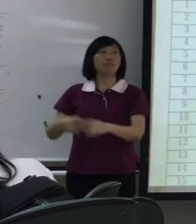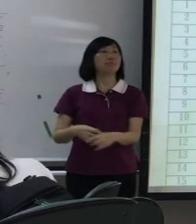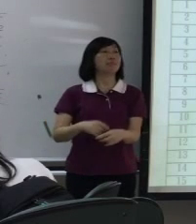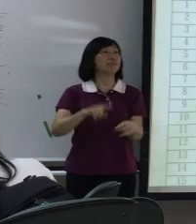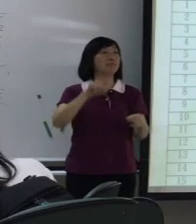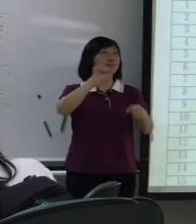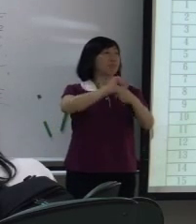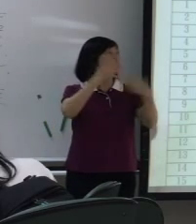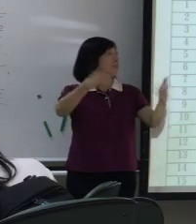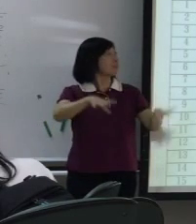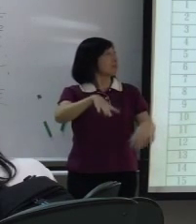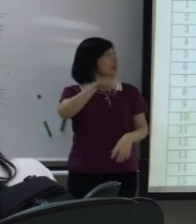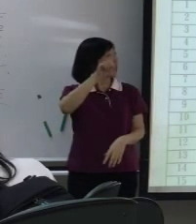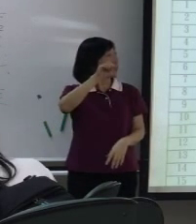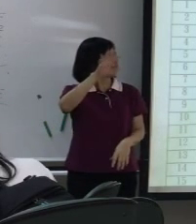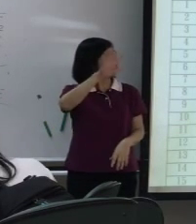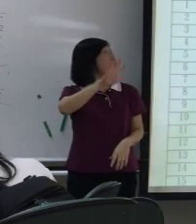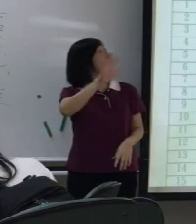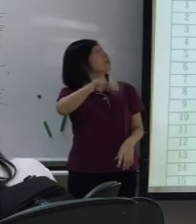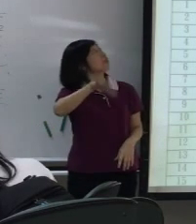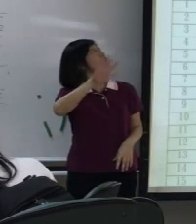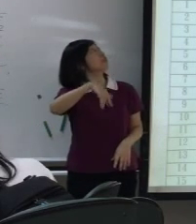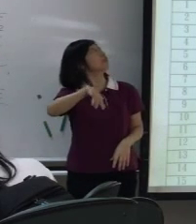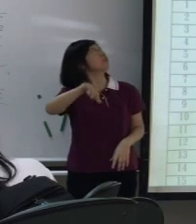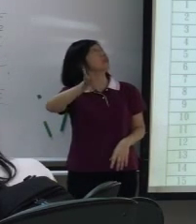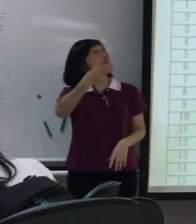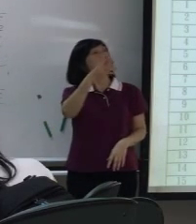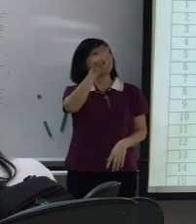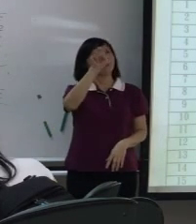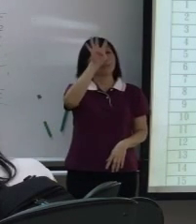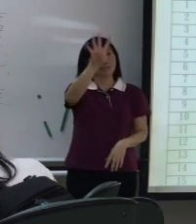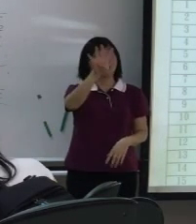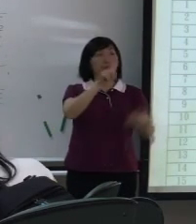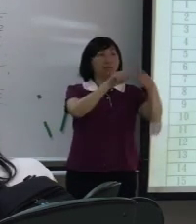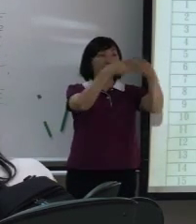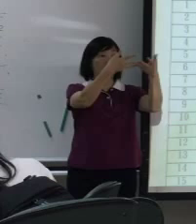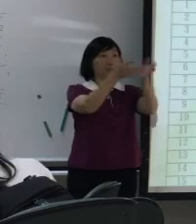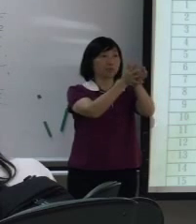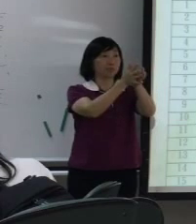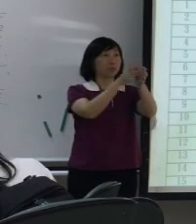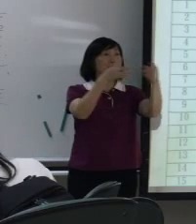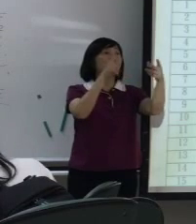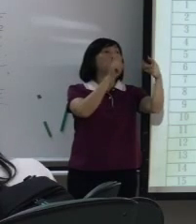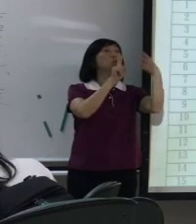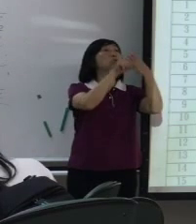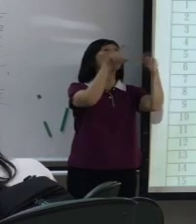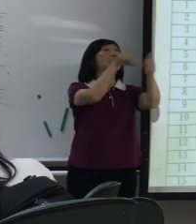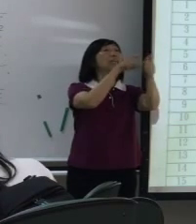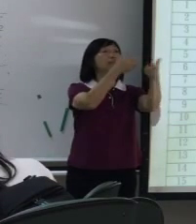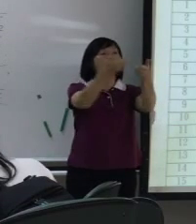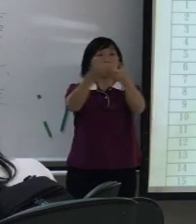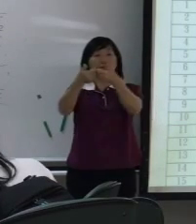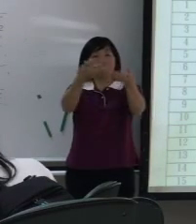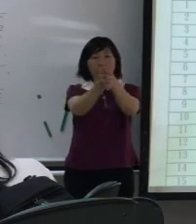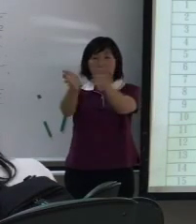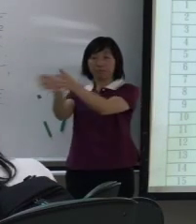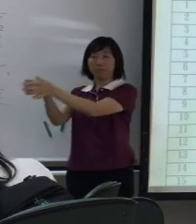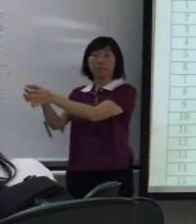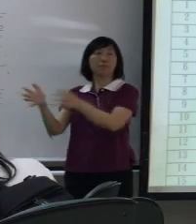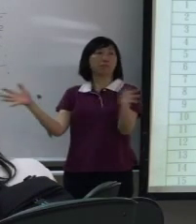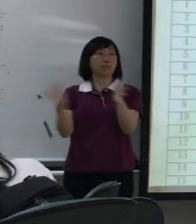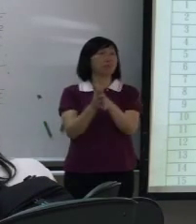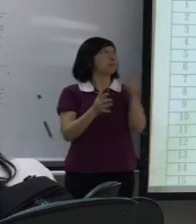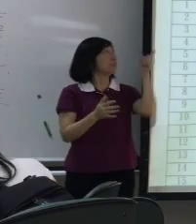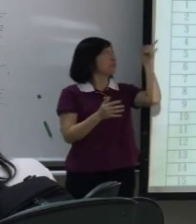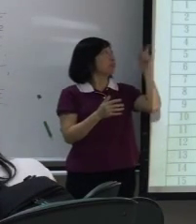增加了15424个主题分类的词汇。然后这个